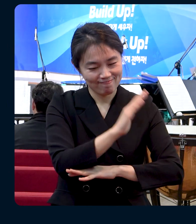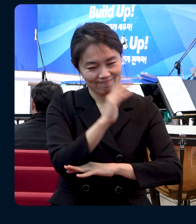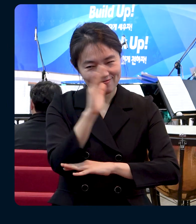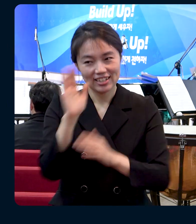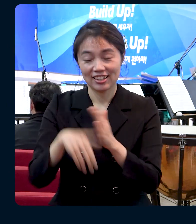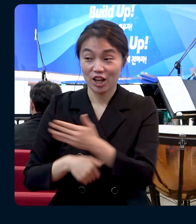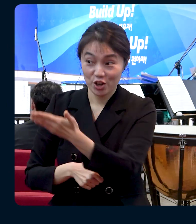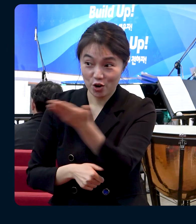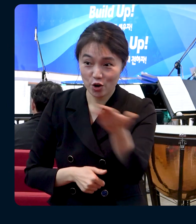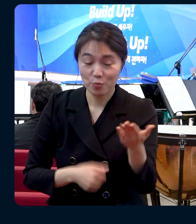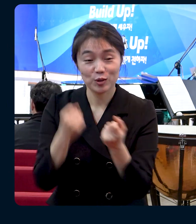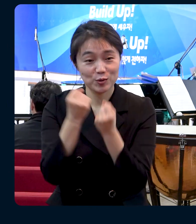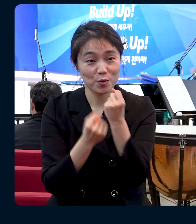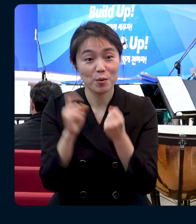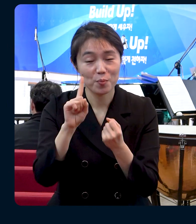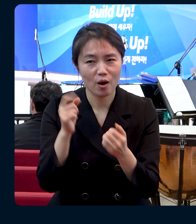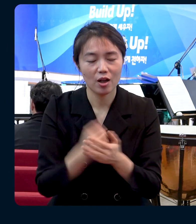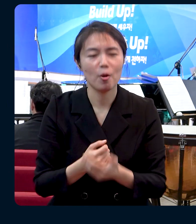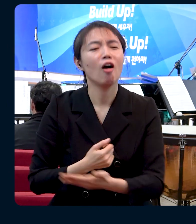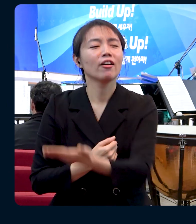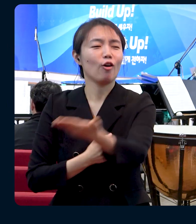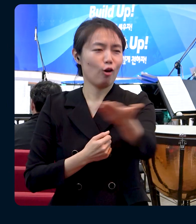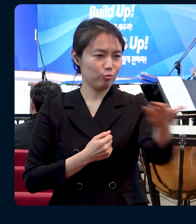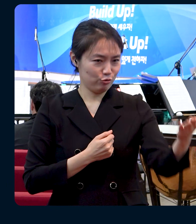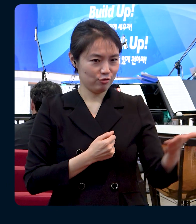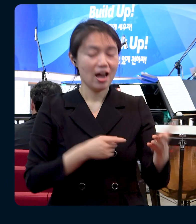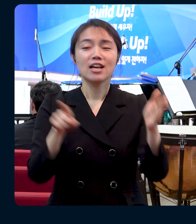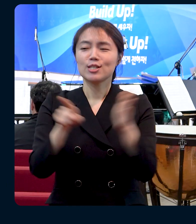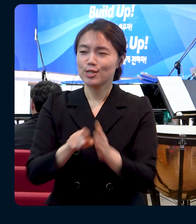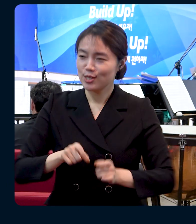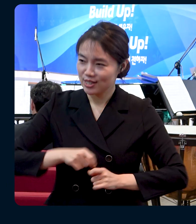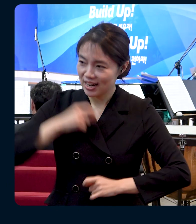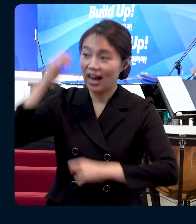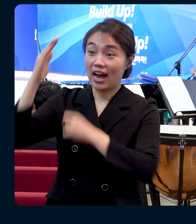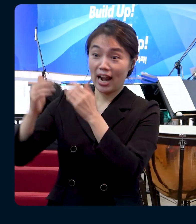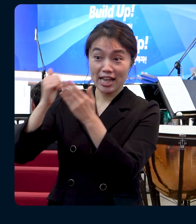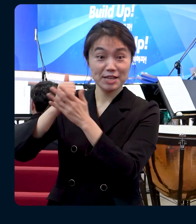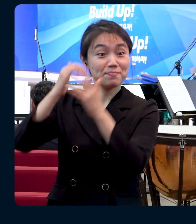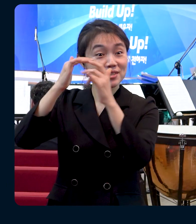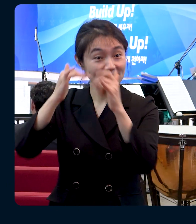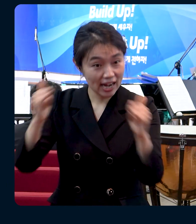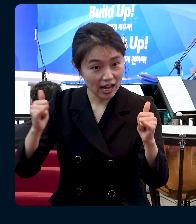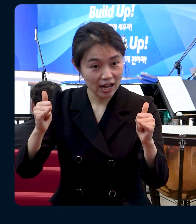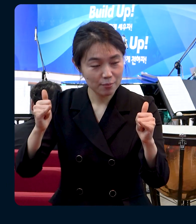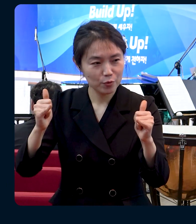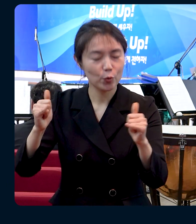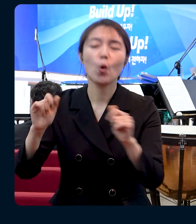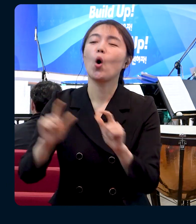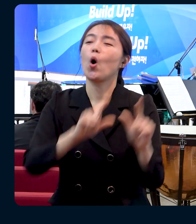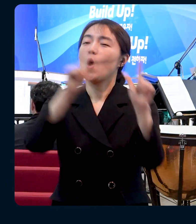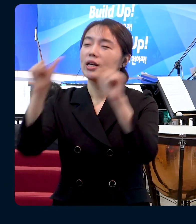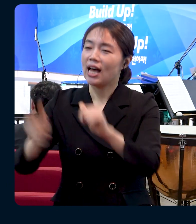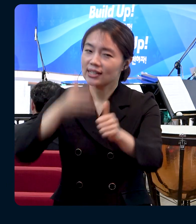이 성경이 이 말씀을 우리에게 들려주면서 이렇게 말하고 있습니다. 너희도 신실한 하나님의 사람으로